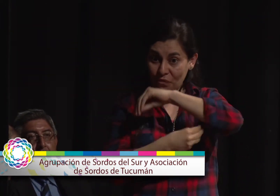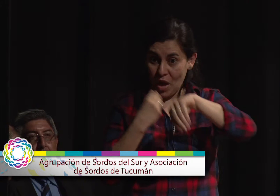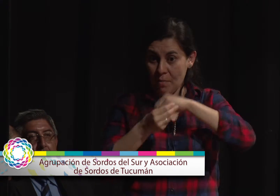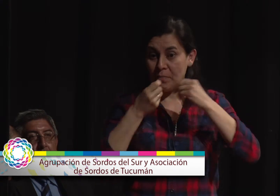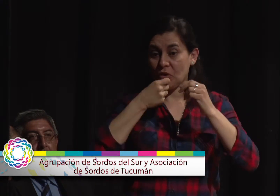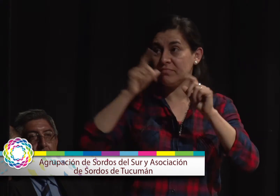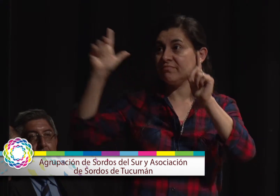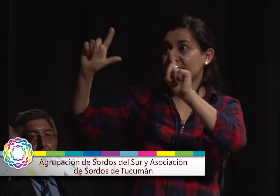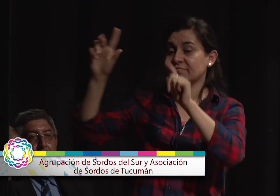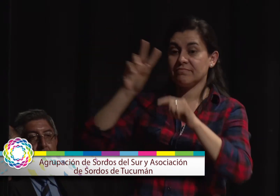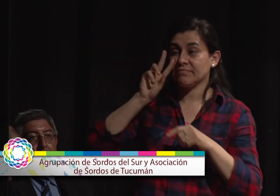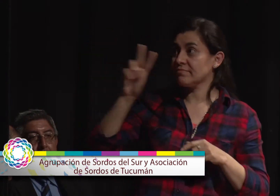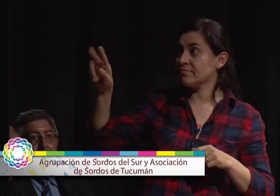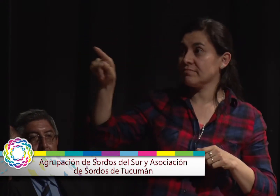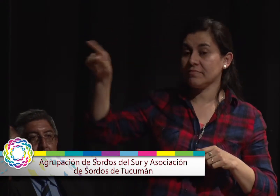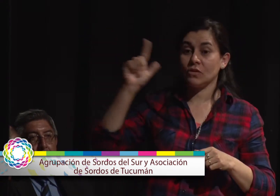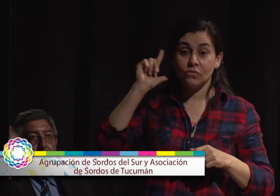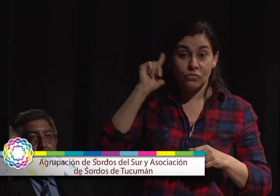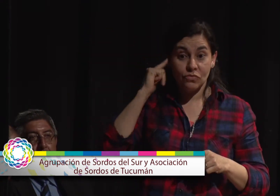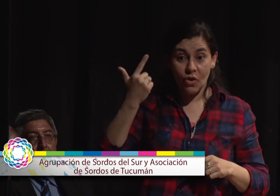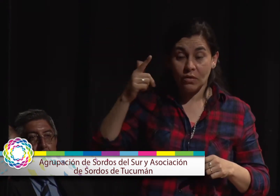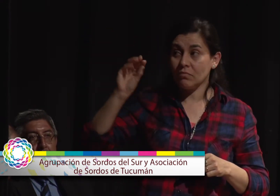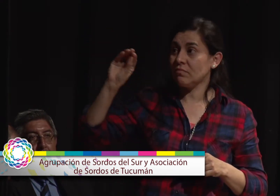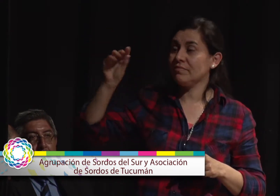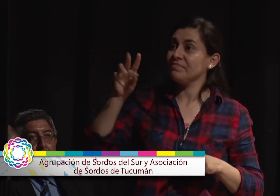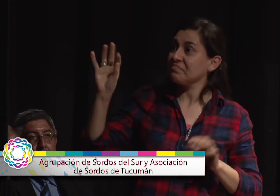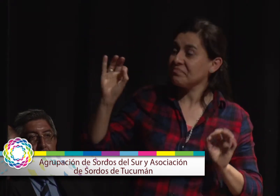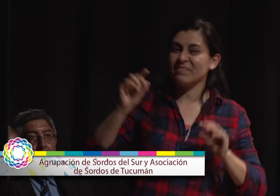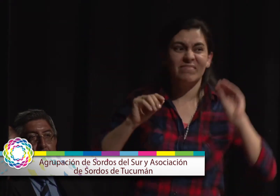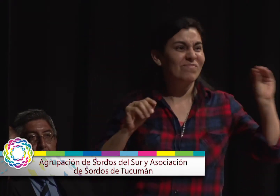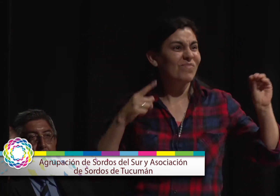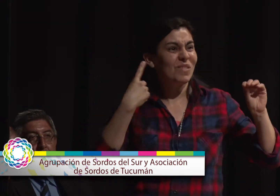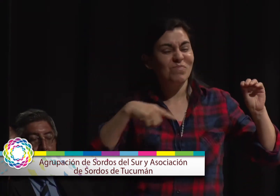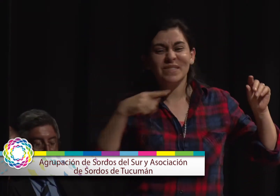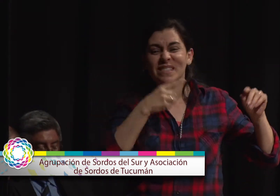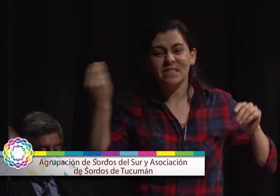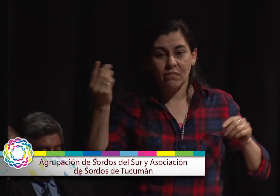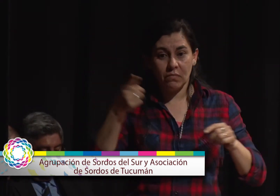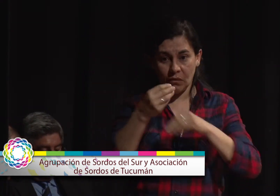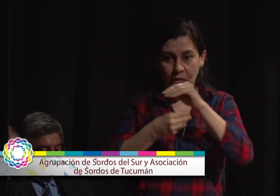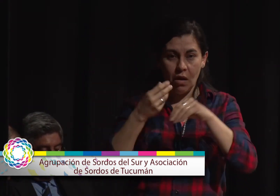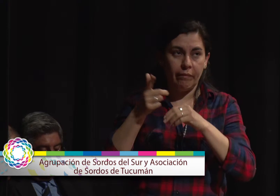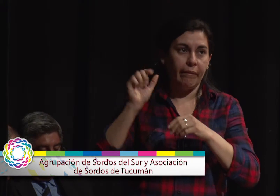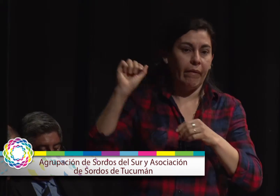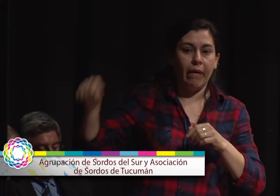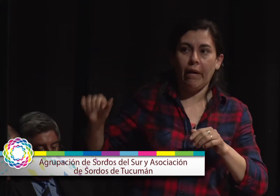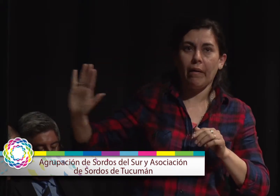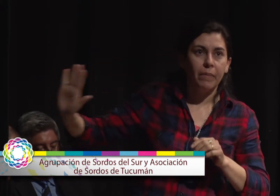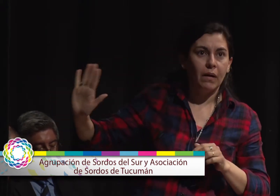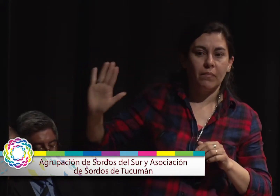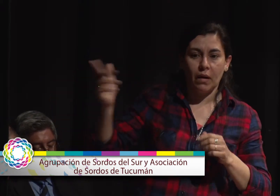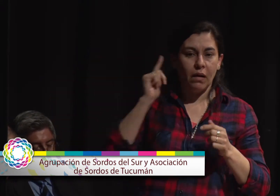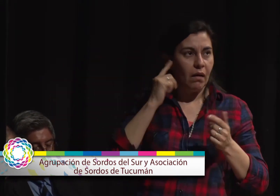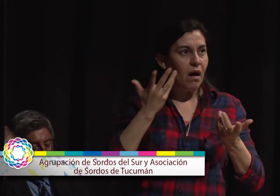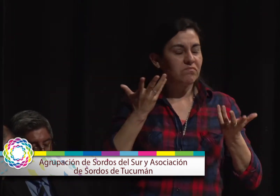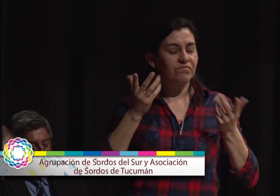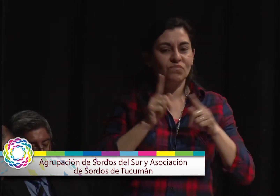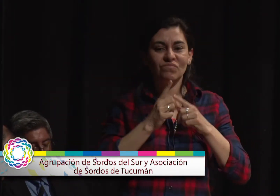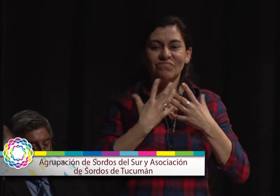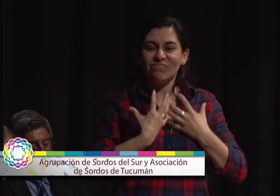las personas sordas, por ejemplo, estamos con nuestras familias, las personas sordas no entendemos, entonces terminamos preguntándole a nuestras familias que escuchan qué dice, qué